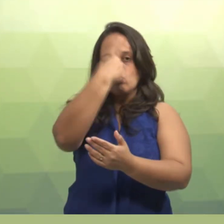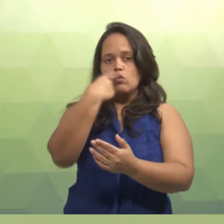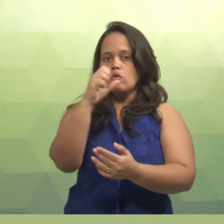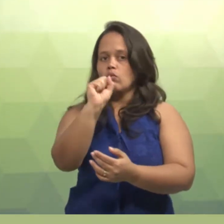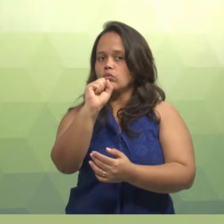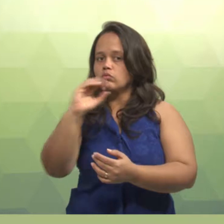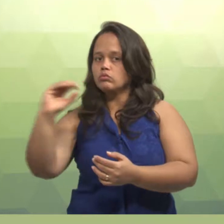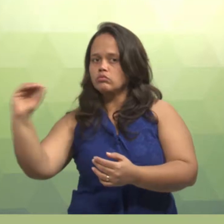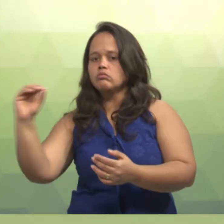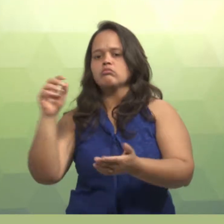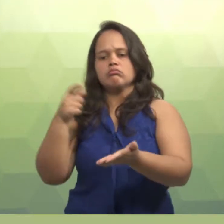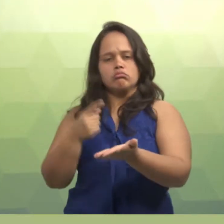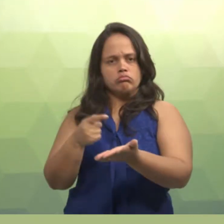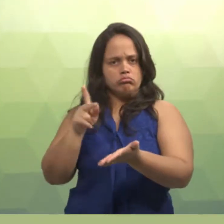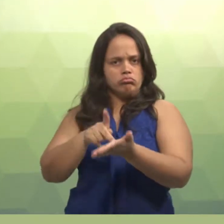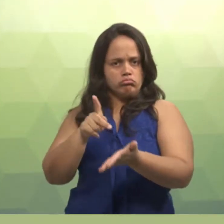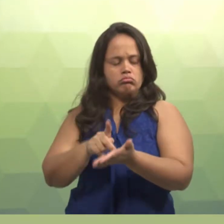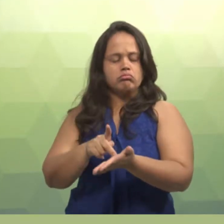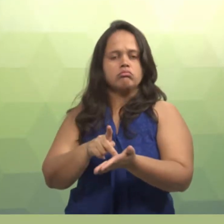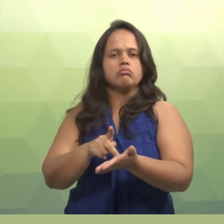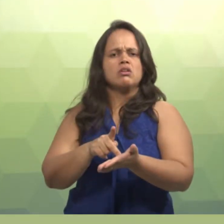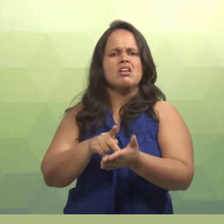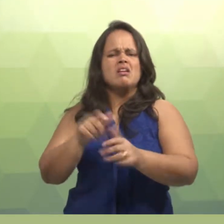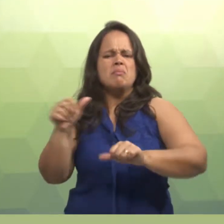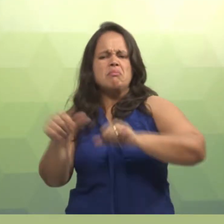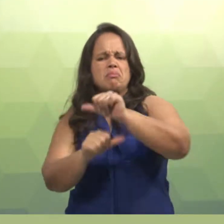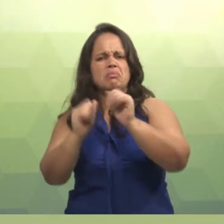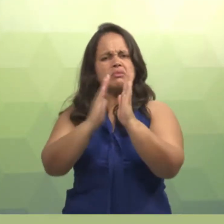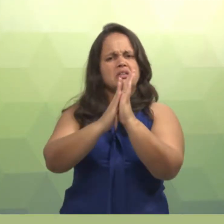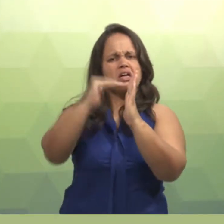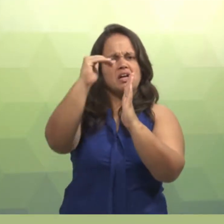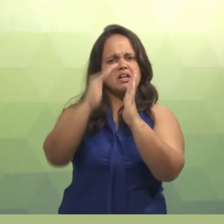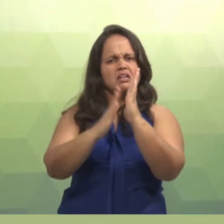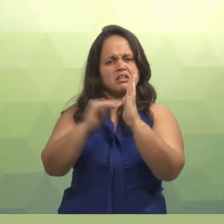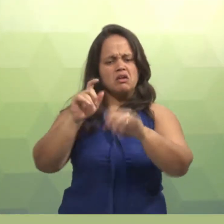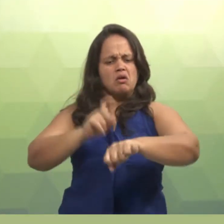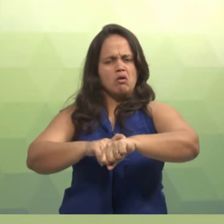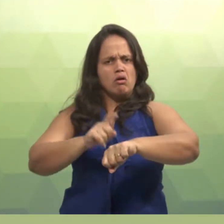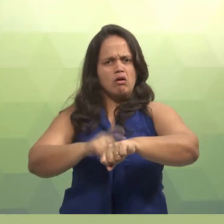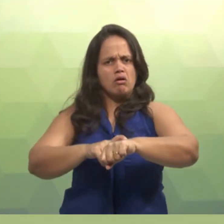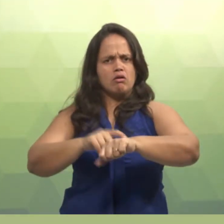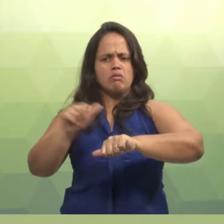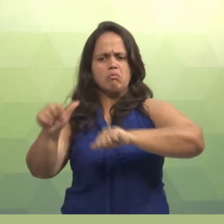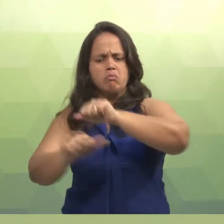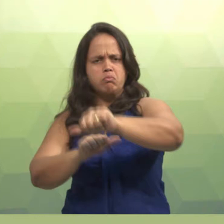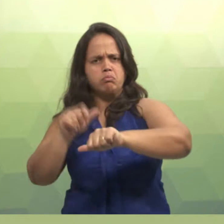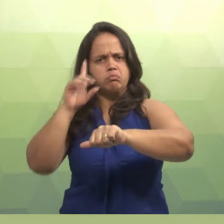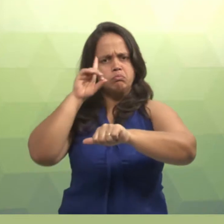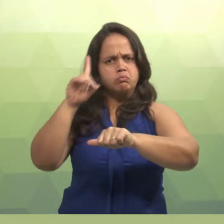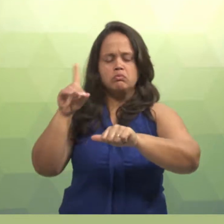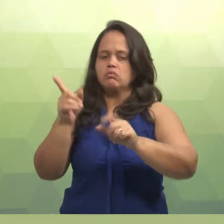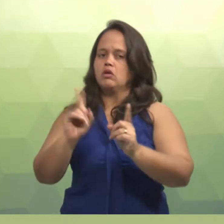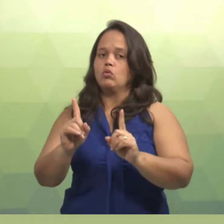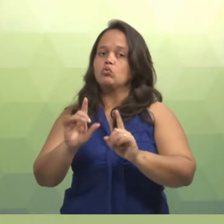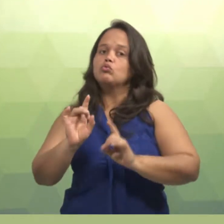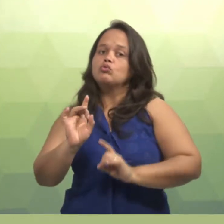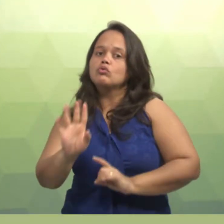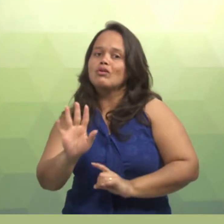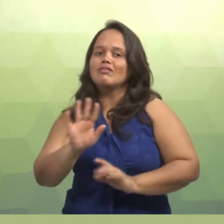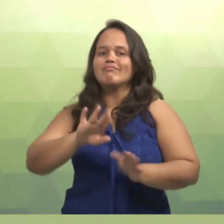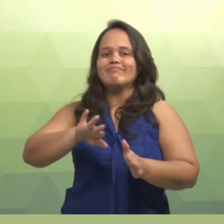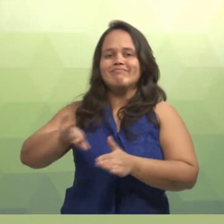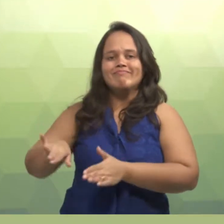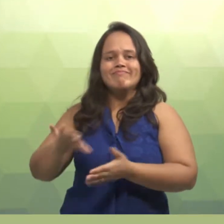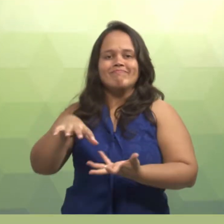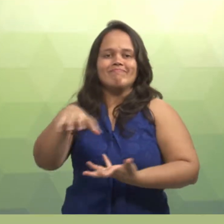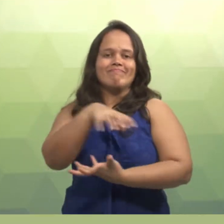aulas de forma efetiva. Não são aceitáveis alterações de calendário e dos horários normais de aulas, exceto em estado